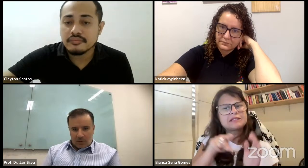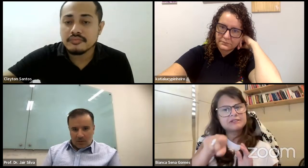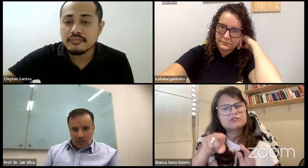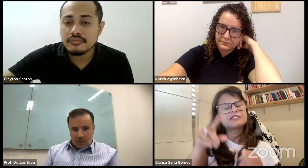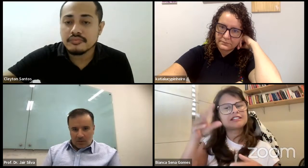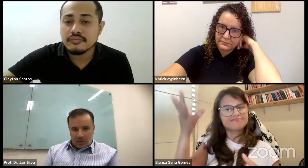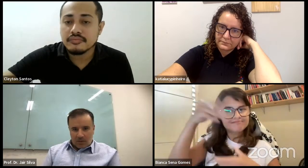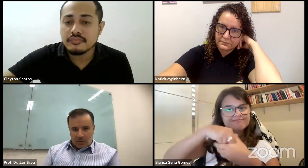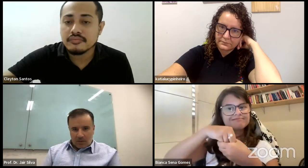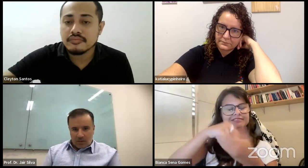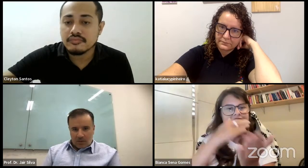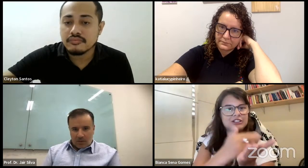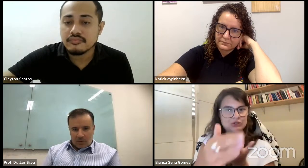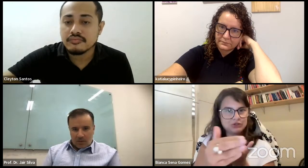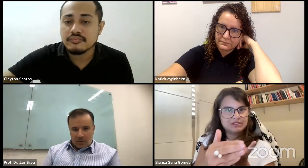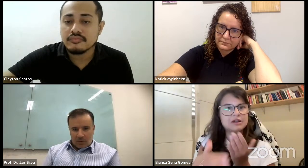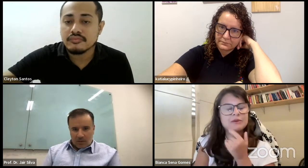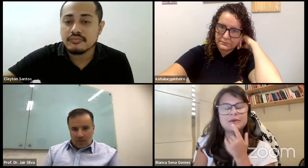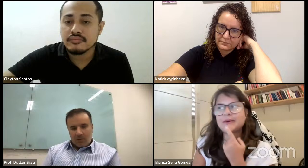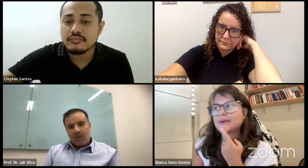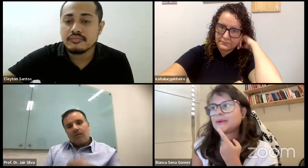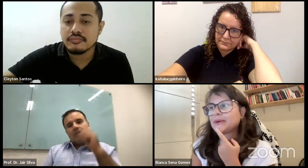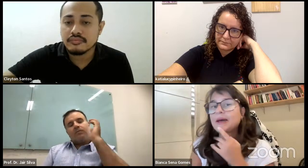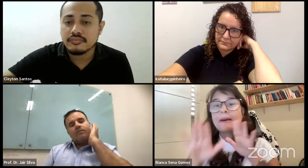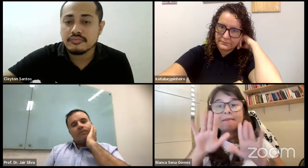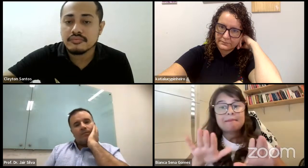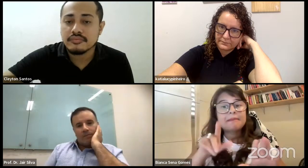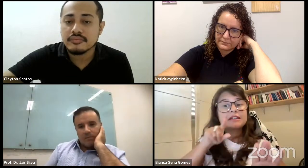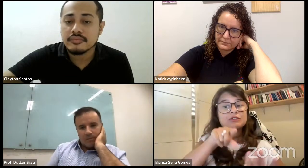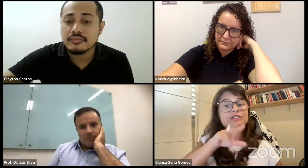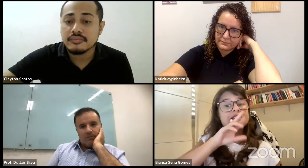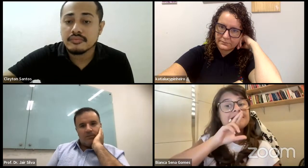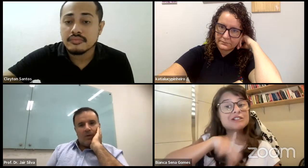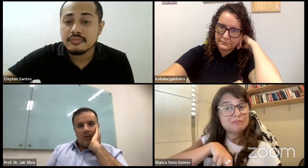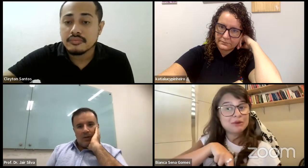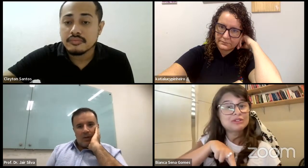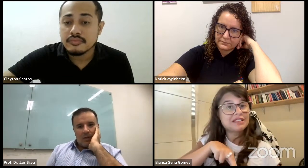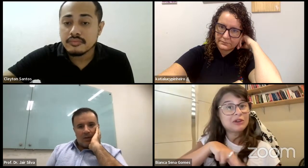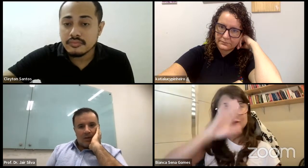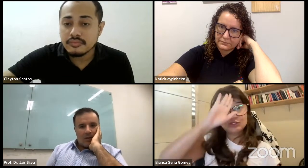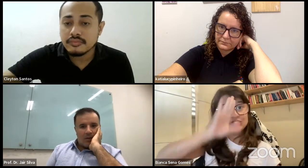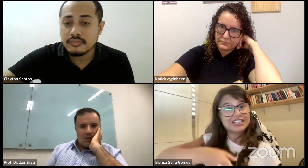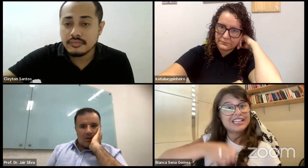Na sua introdução, eu tenho alguns questionamentos, né?